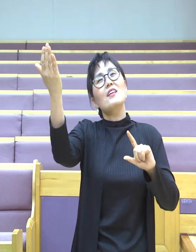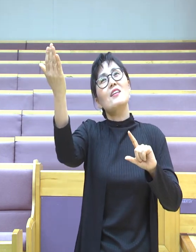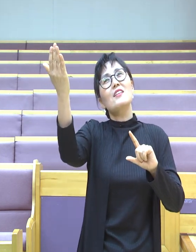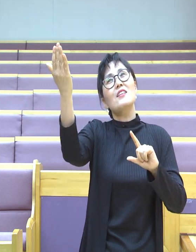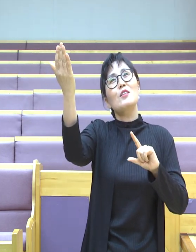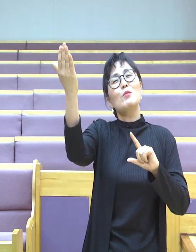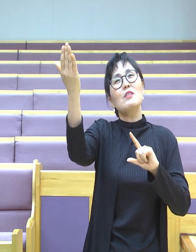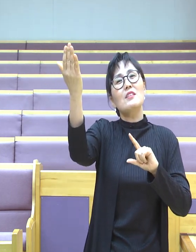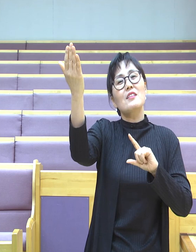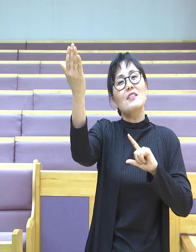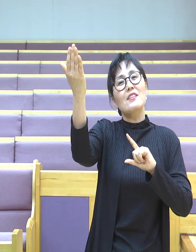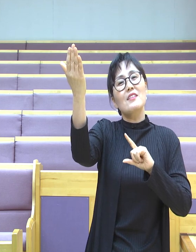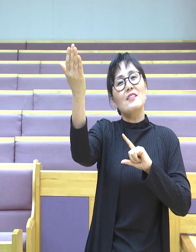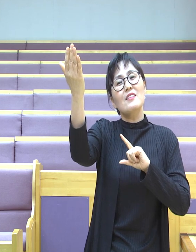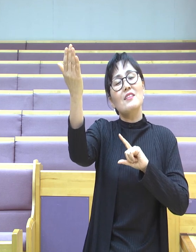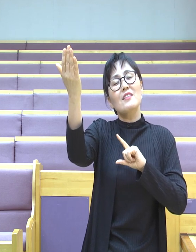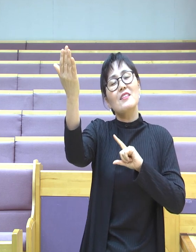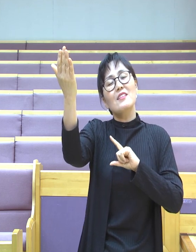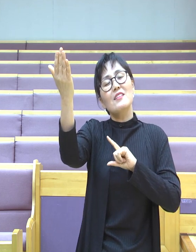이름을